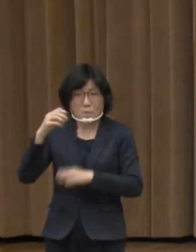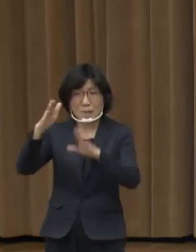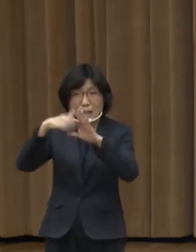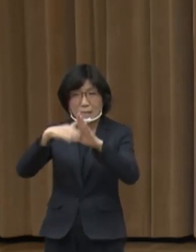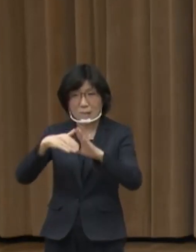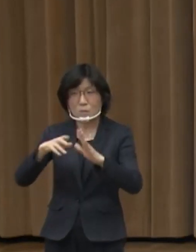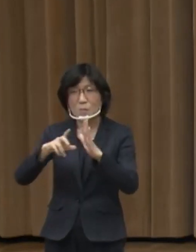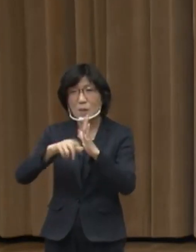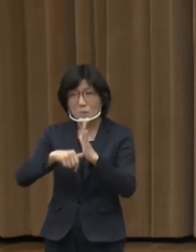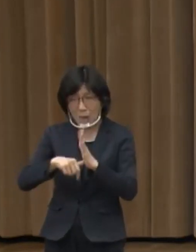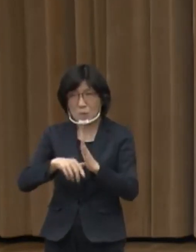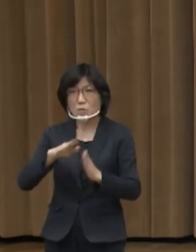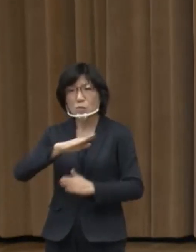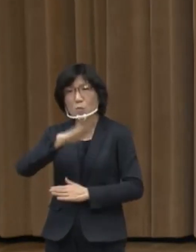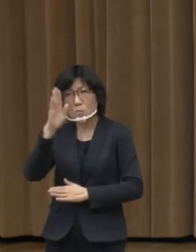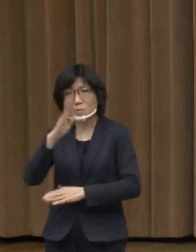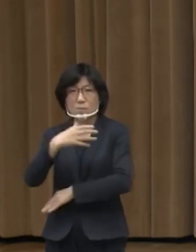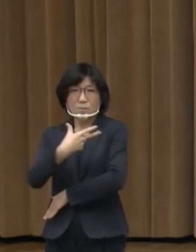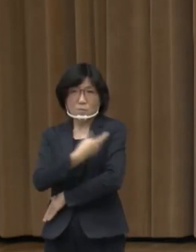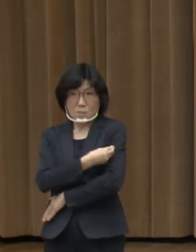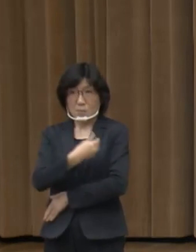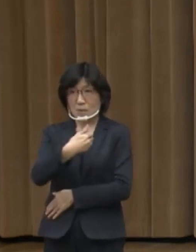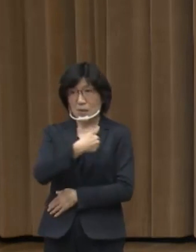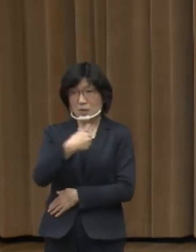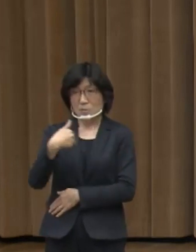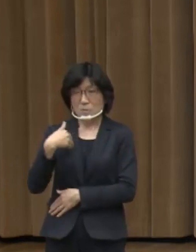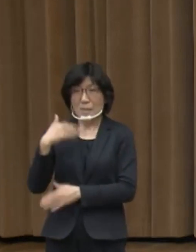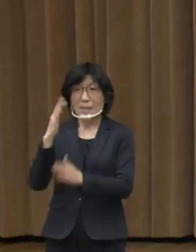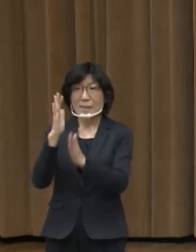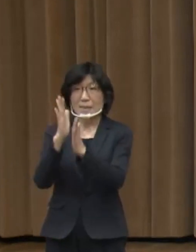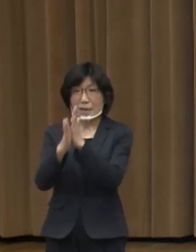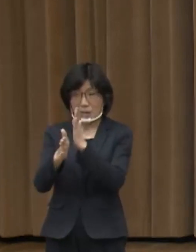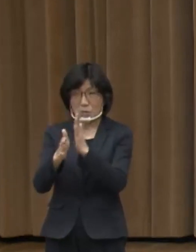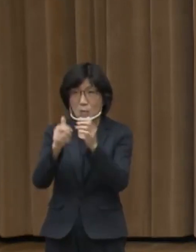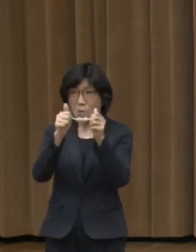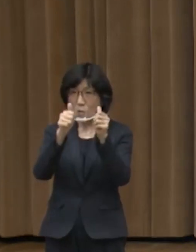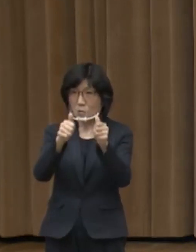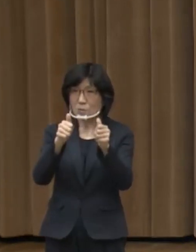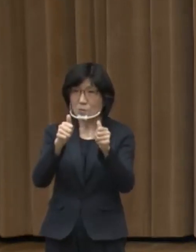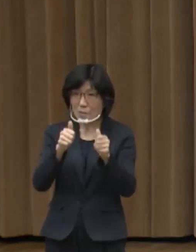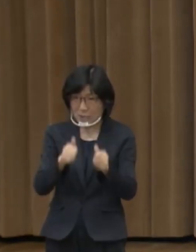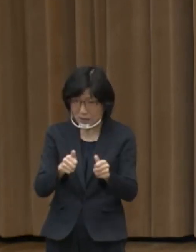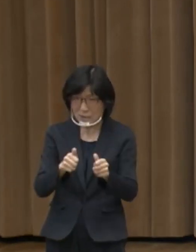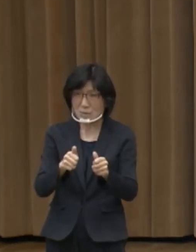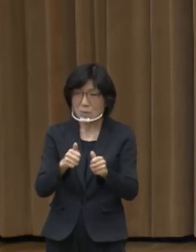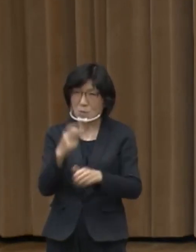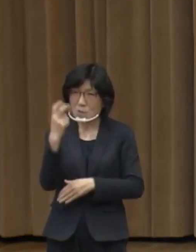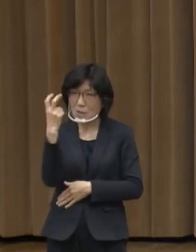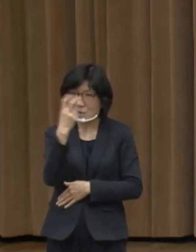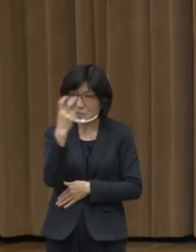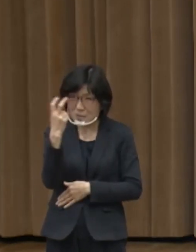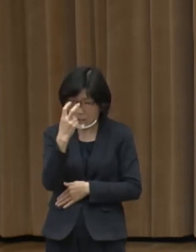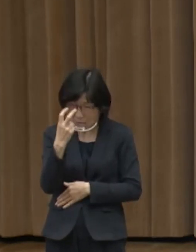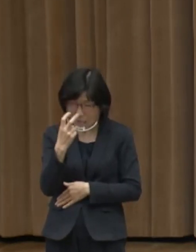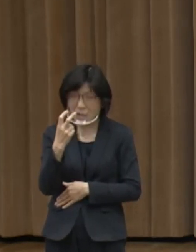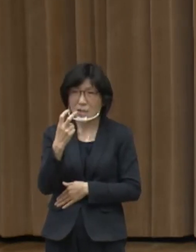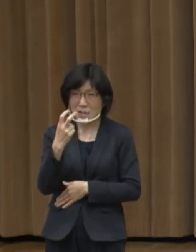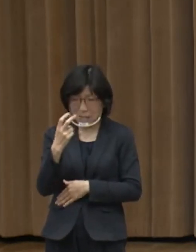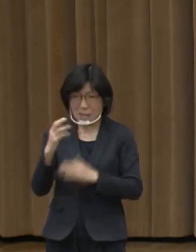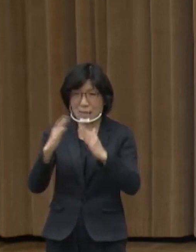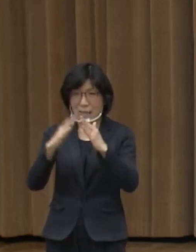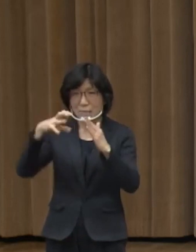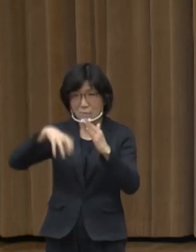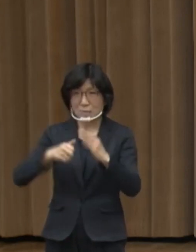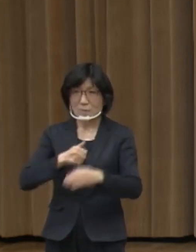当日受付もございます。県のホームページに掲載している空き状況をご確認の上、会場にお越